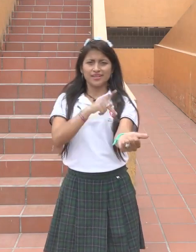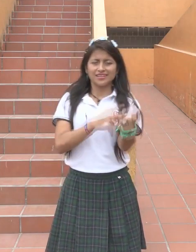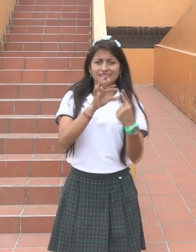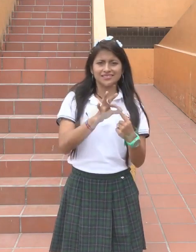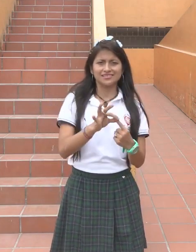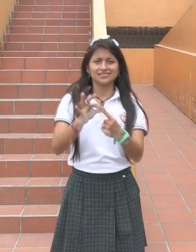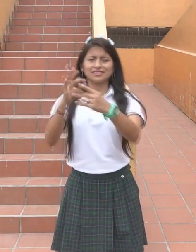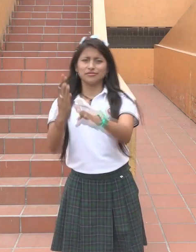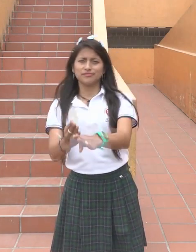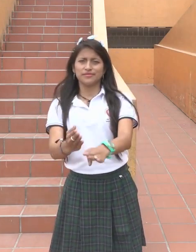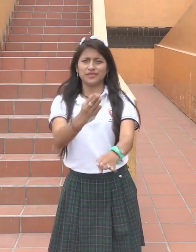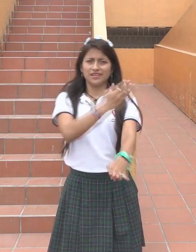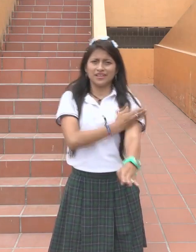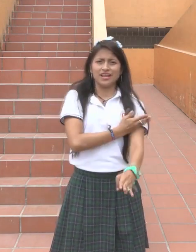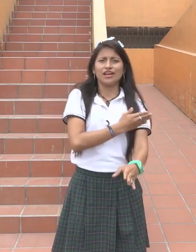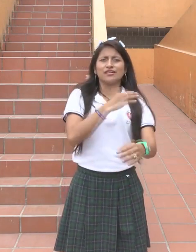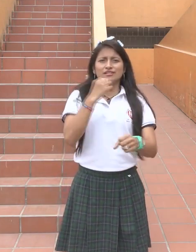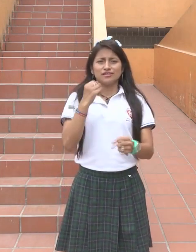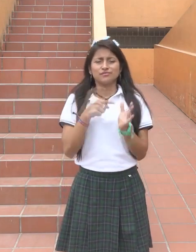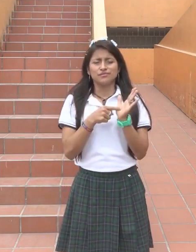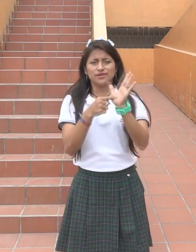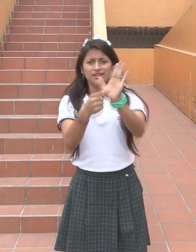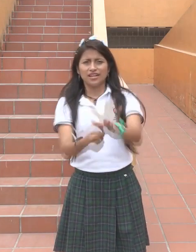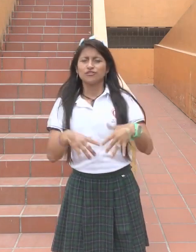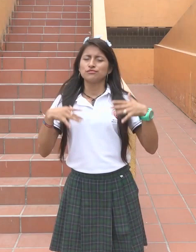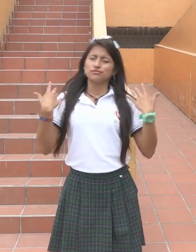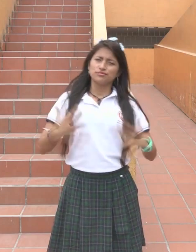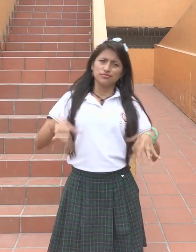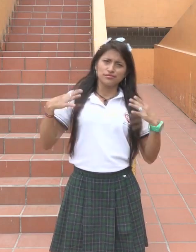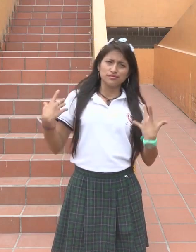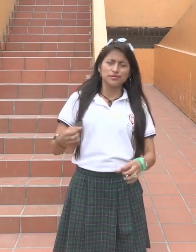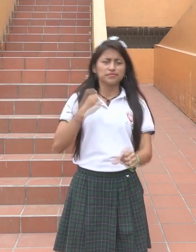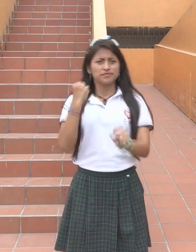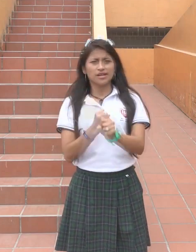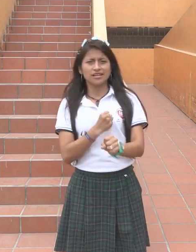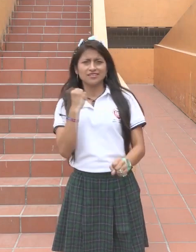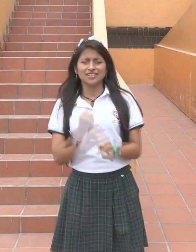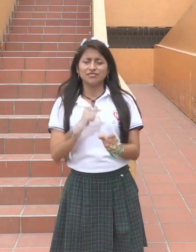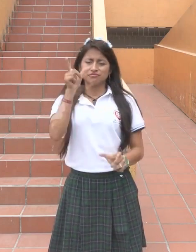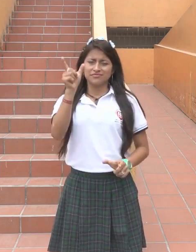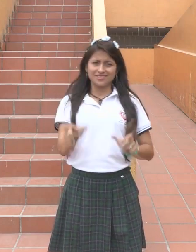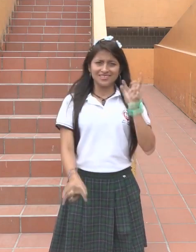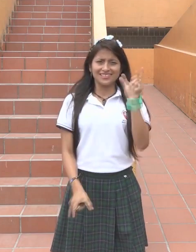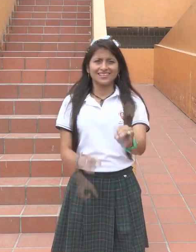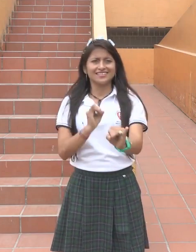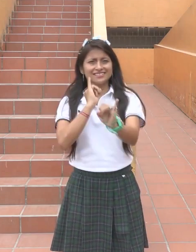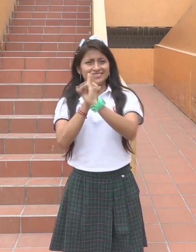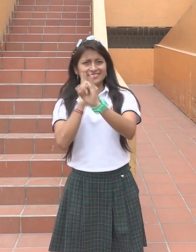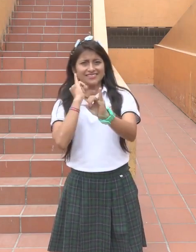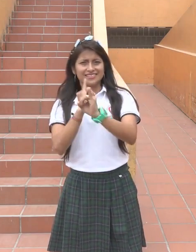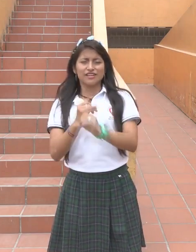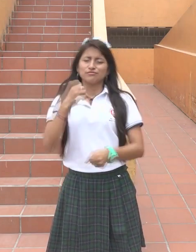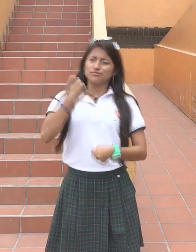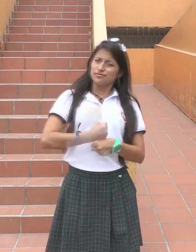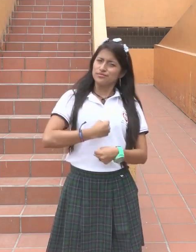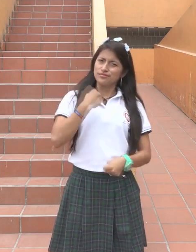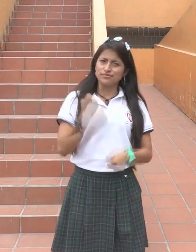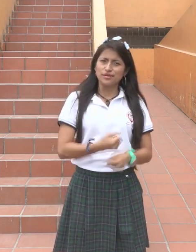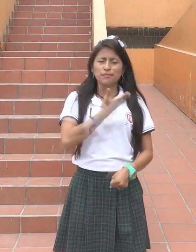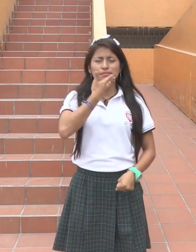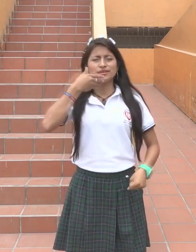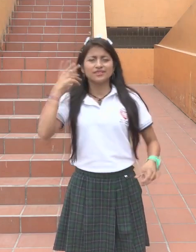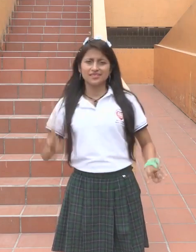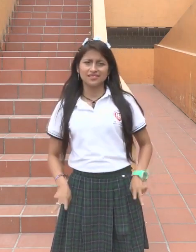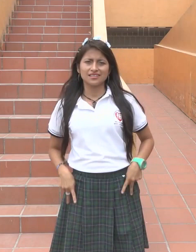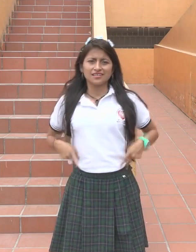Friends, this has been the program of the Escuela de Educación Especial. We have seen several people and institutions that